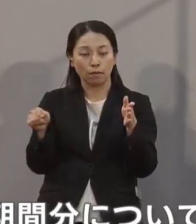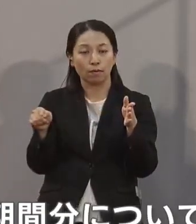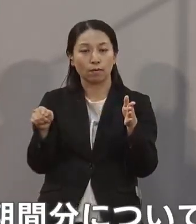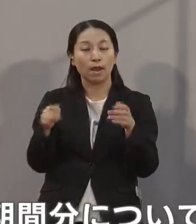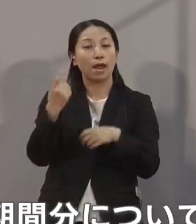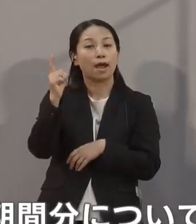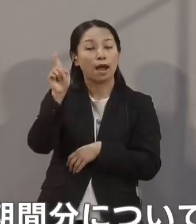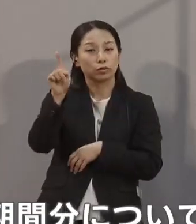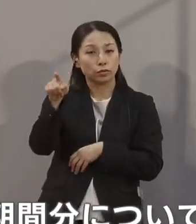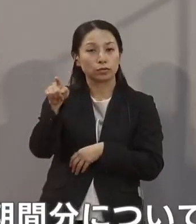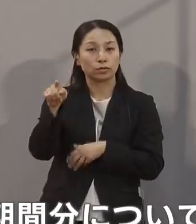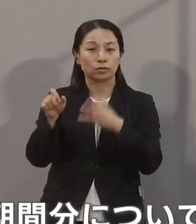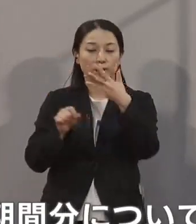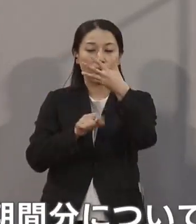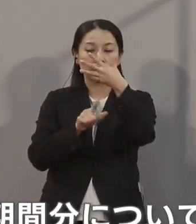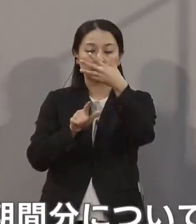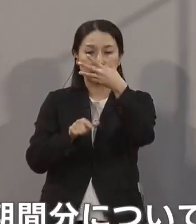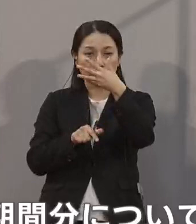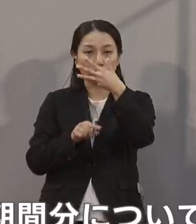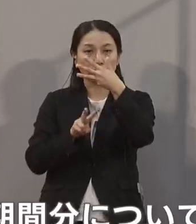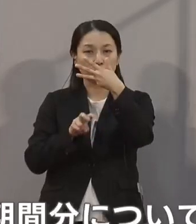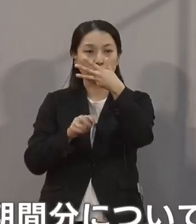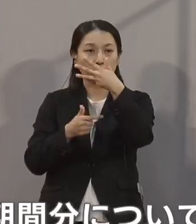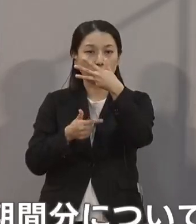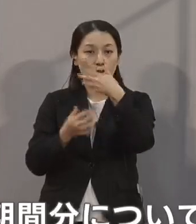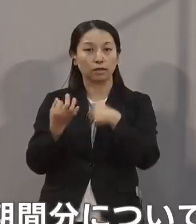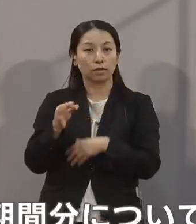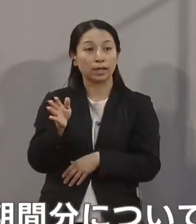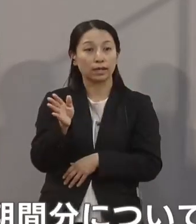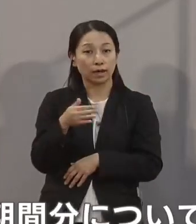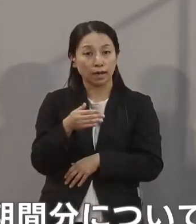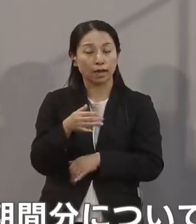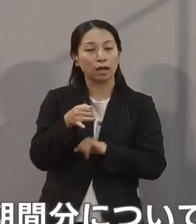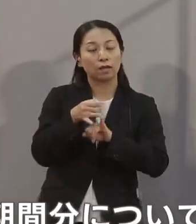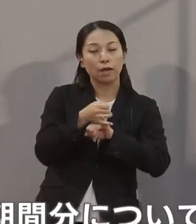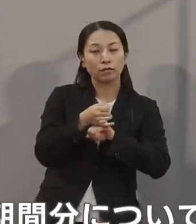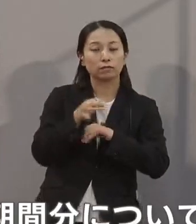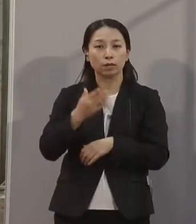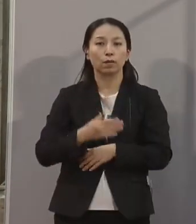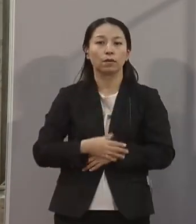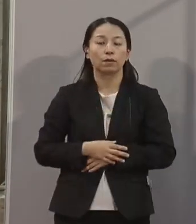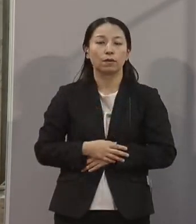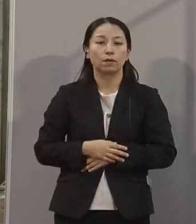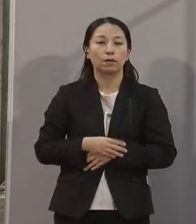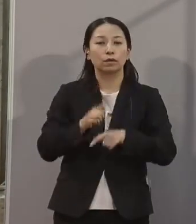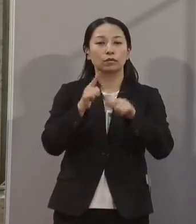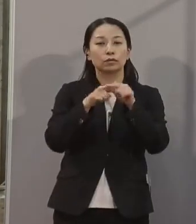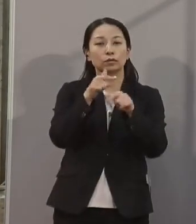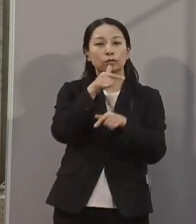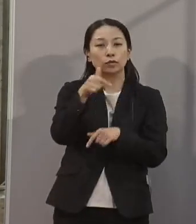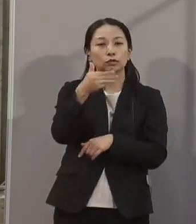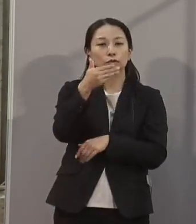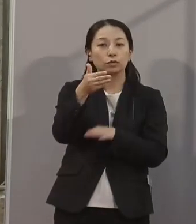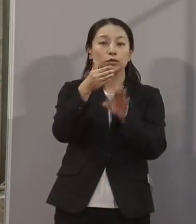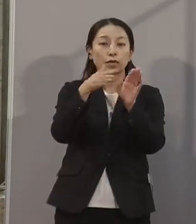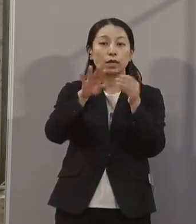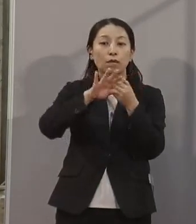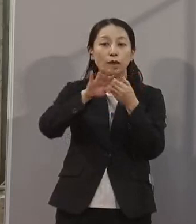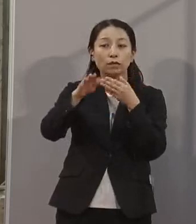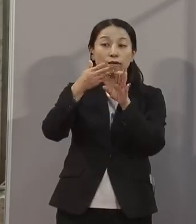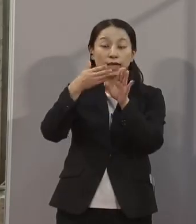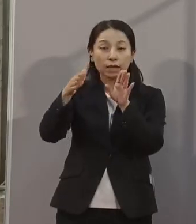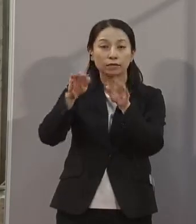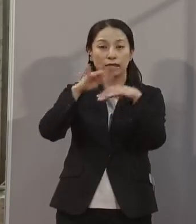日8月26日金曜日から予約販売されたものを対象といたします。中部9県、他県もすべて延